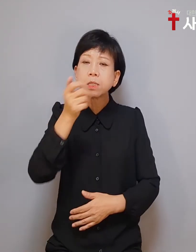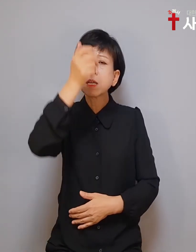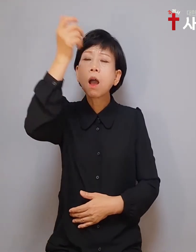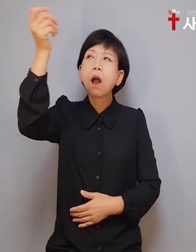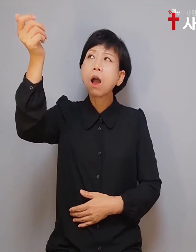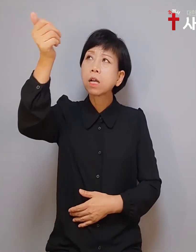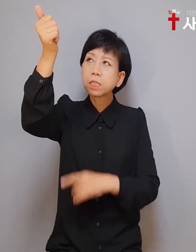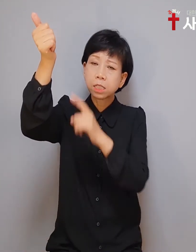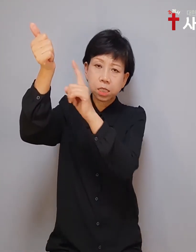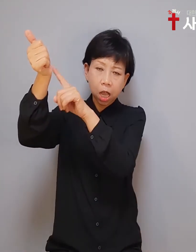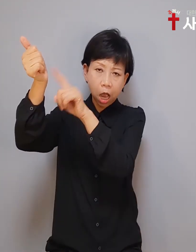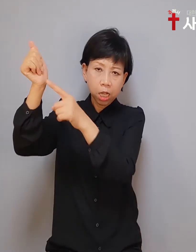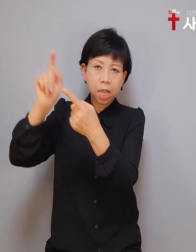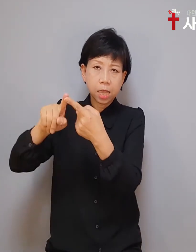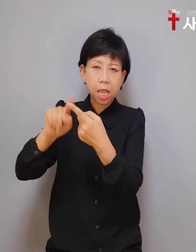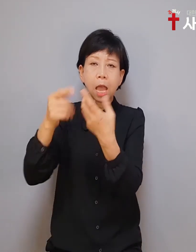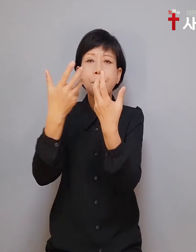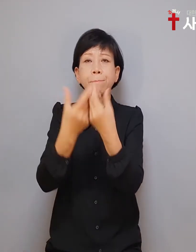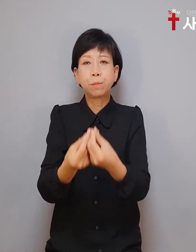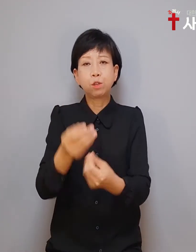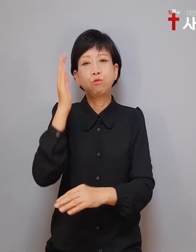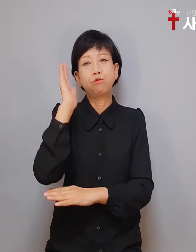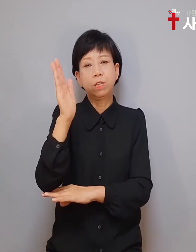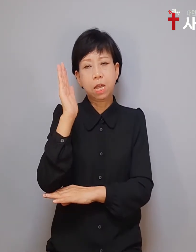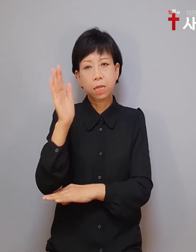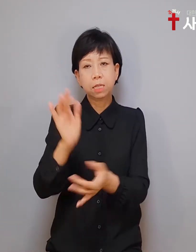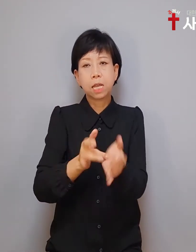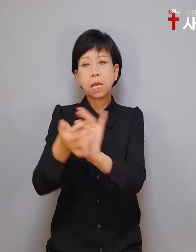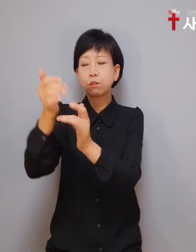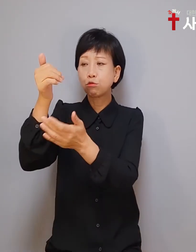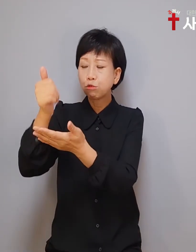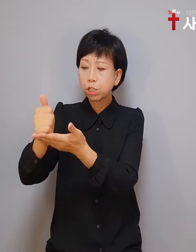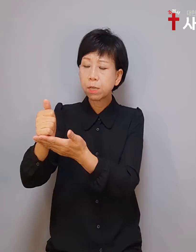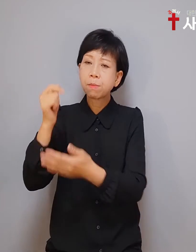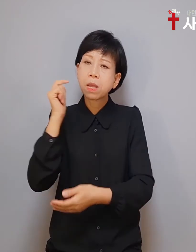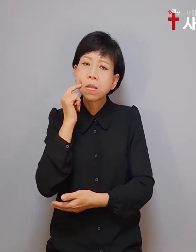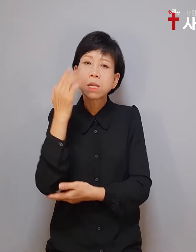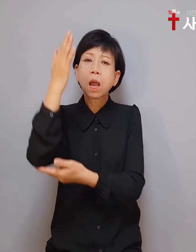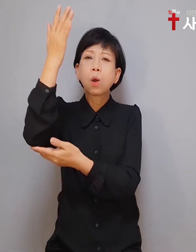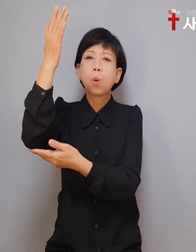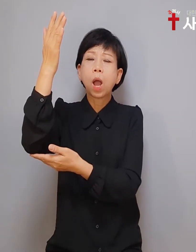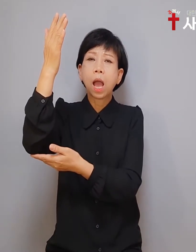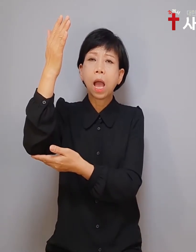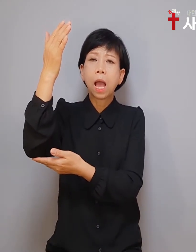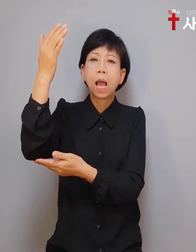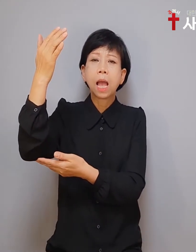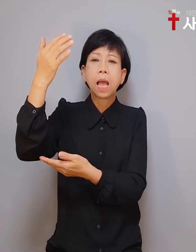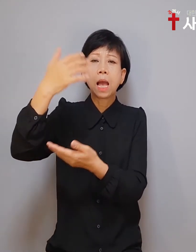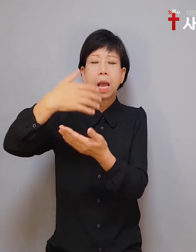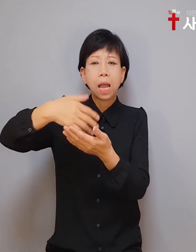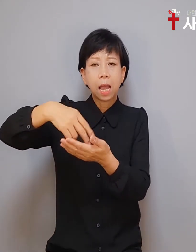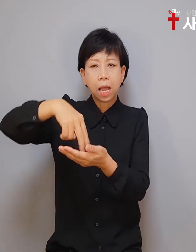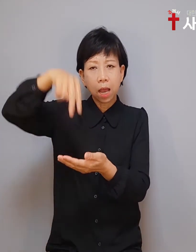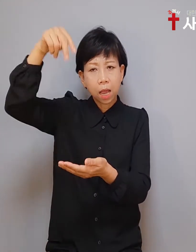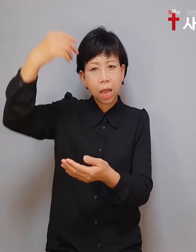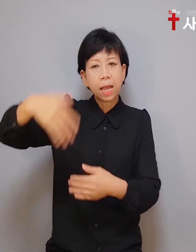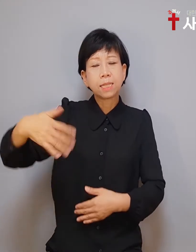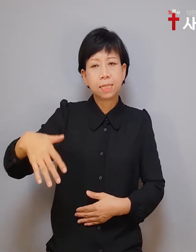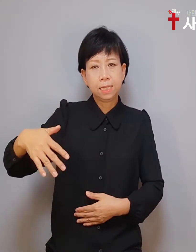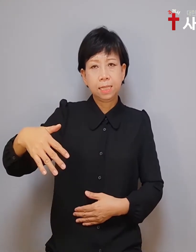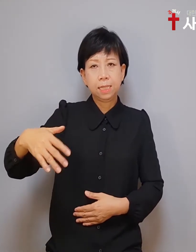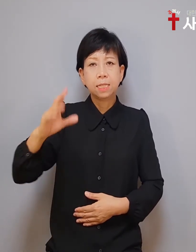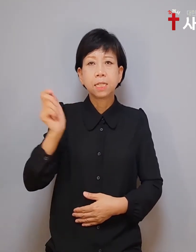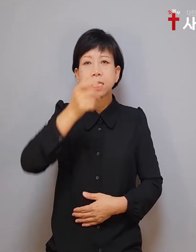가리켜 말씀하신 것이라. 예수께서 아직 영광을 받지 않으셨으므로 성령이 아직